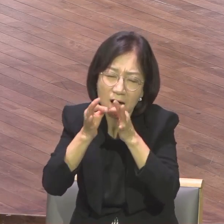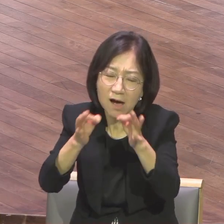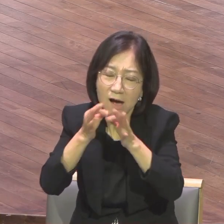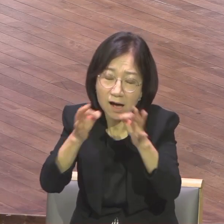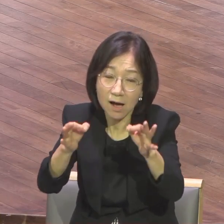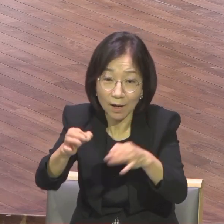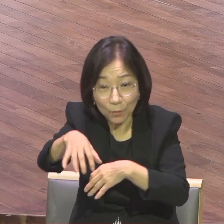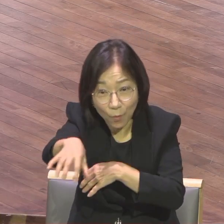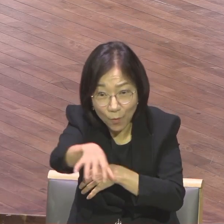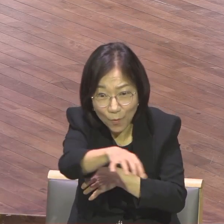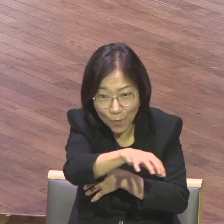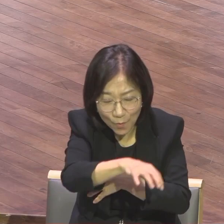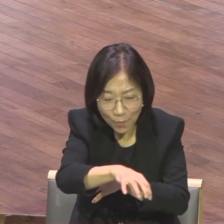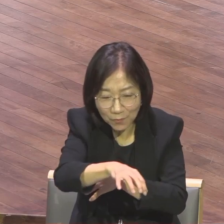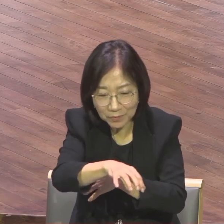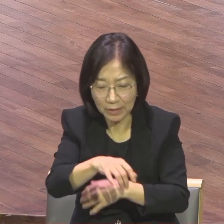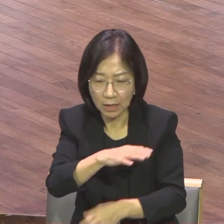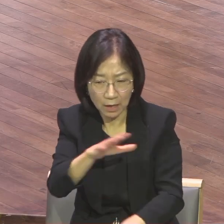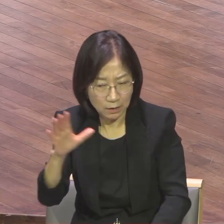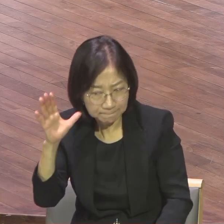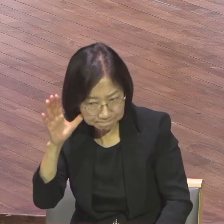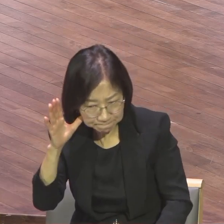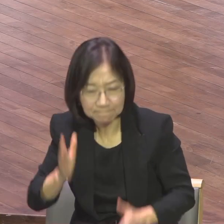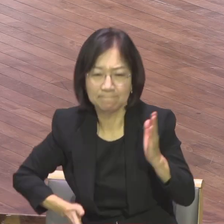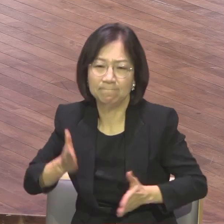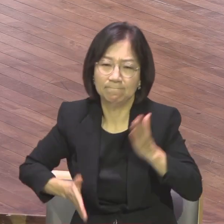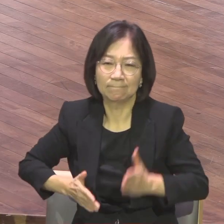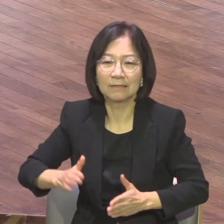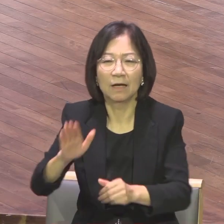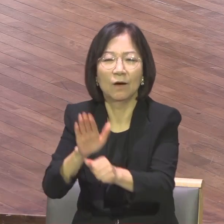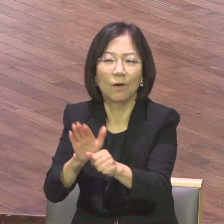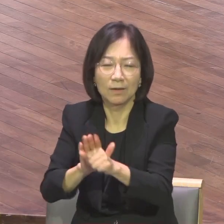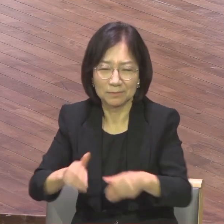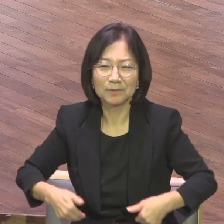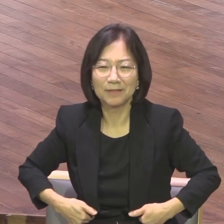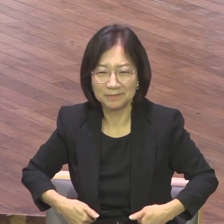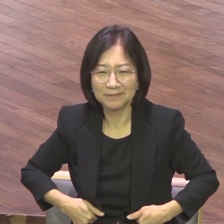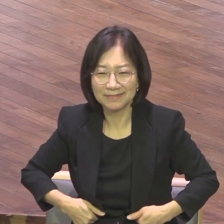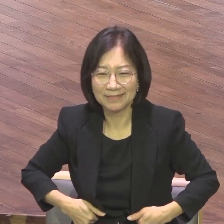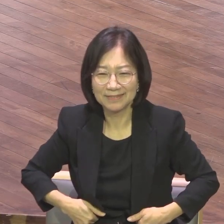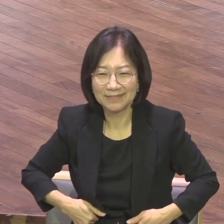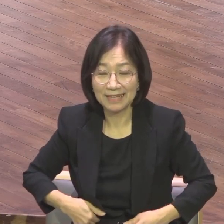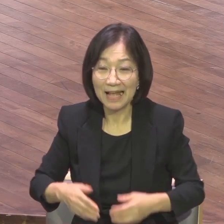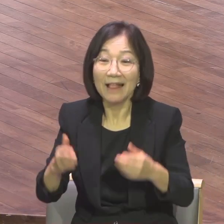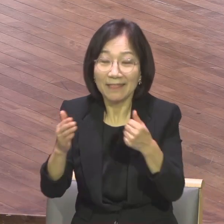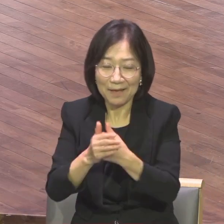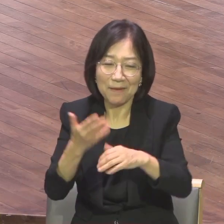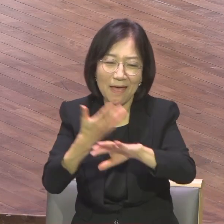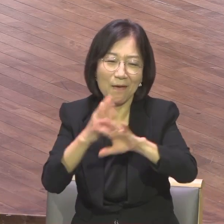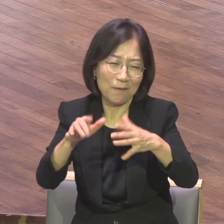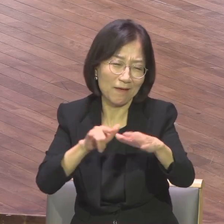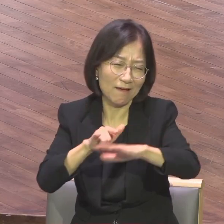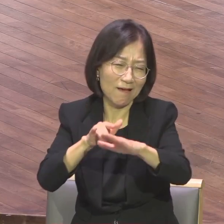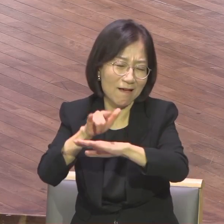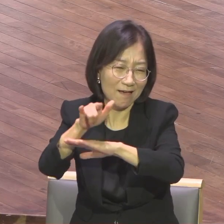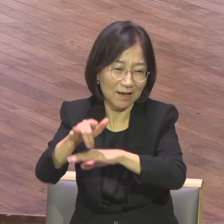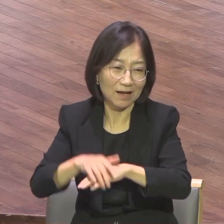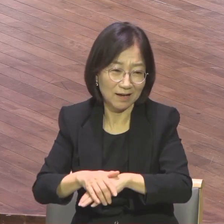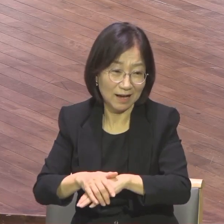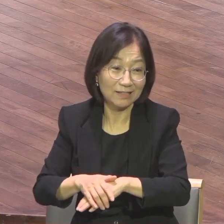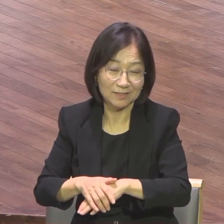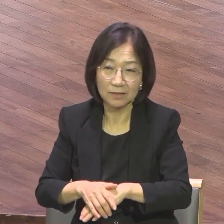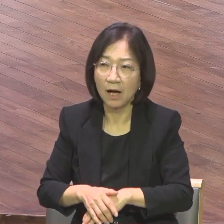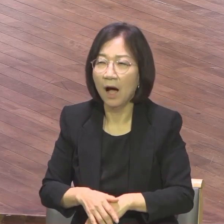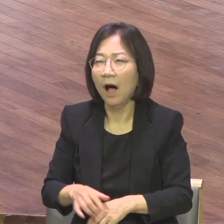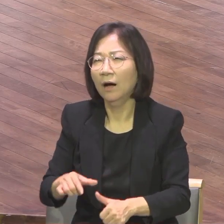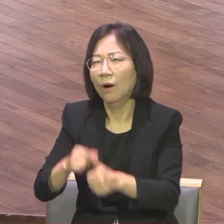외치는 이 음성을 우리가 들어야 돼. 아멘. 그래서 캠프를 가는 것입니다. 살려달라 그래도 생명주